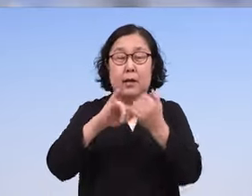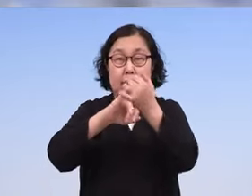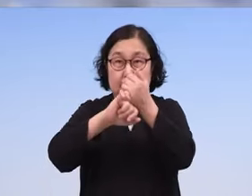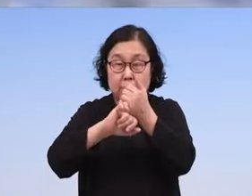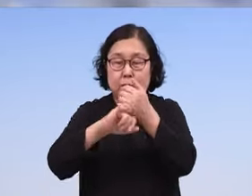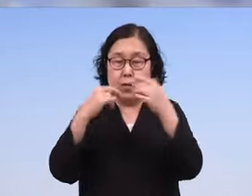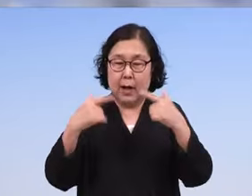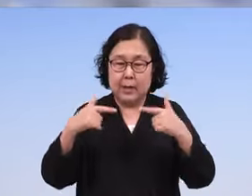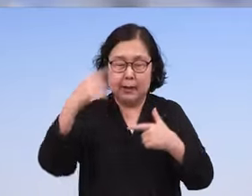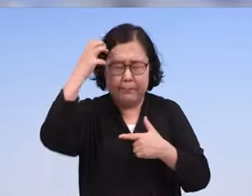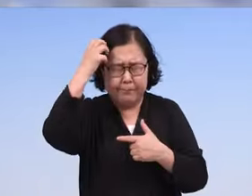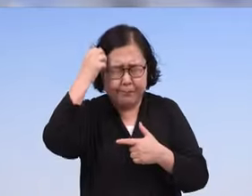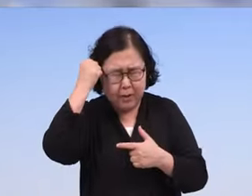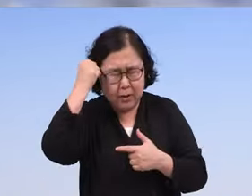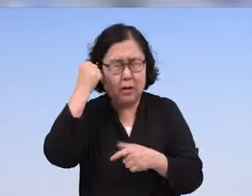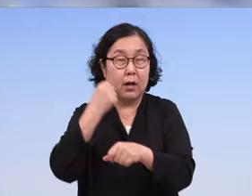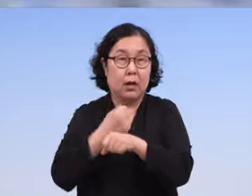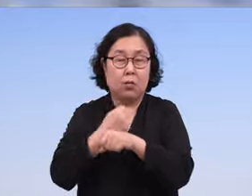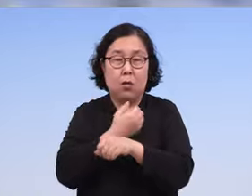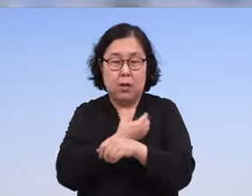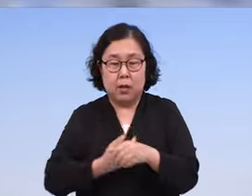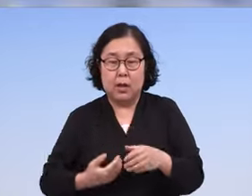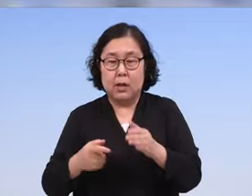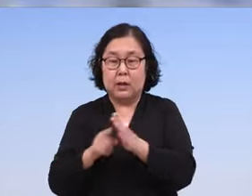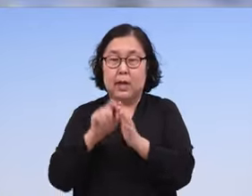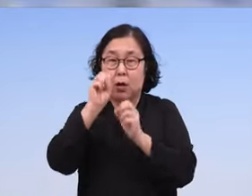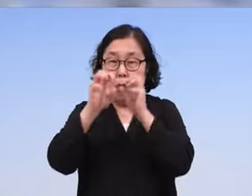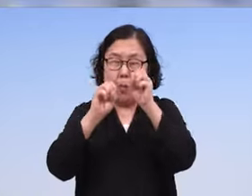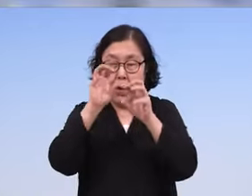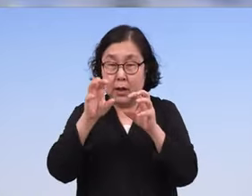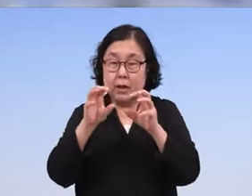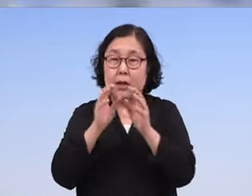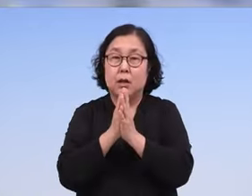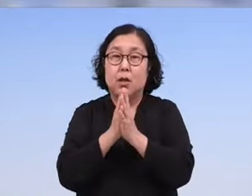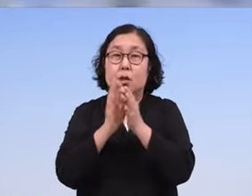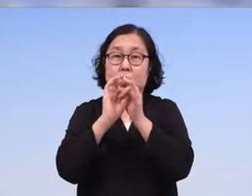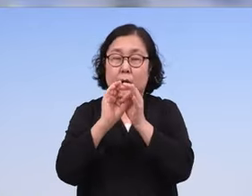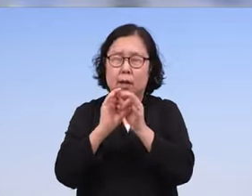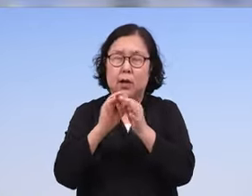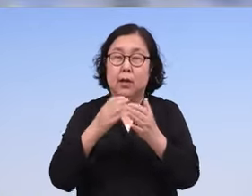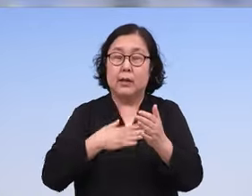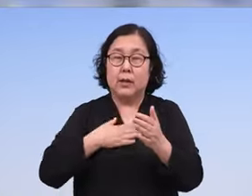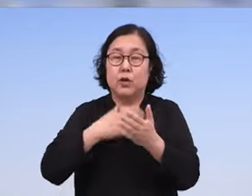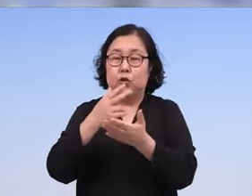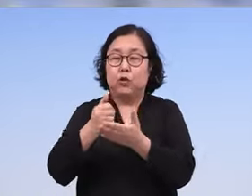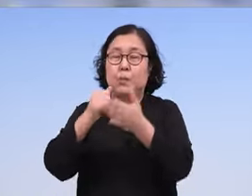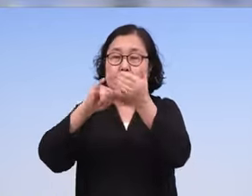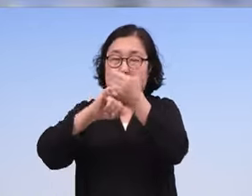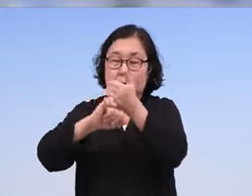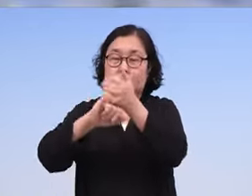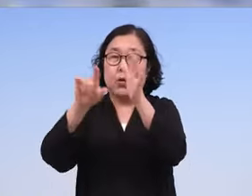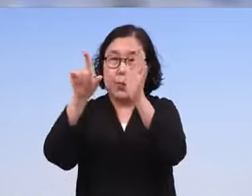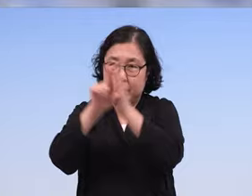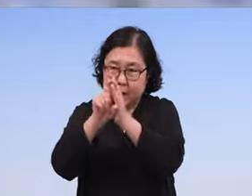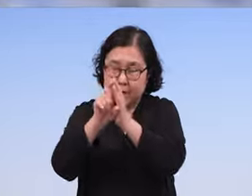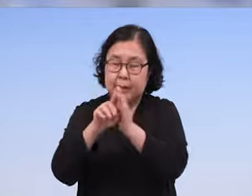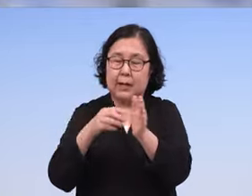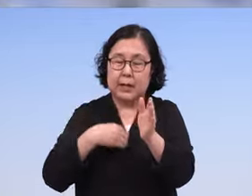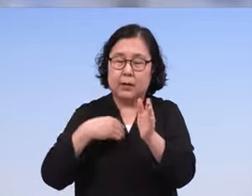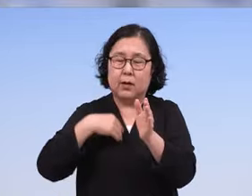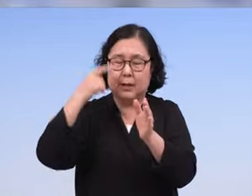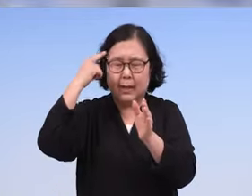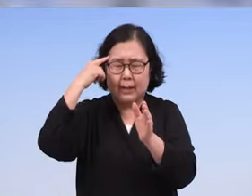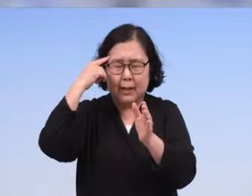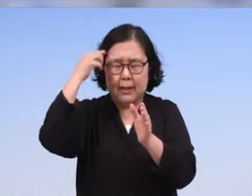이 약속을 늘 되뇌이면서 사도신경을 통해 그 주님의 약속을 저는 신뢰합니다. 저는 믿습니다.